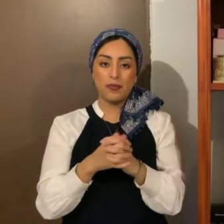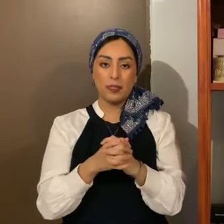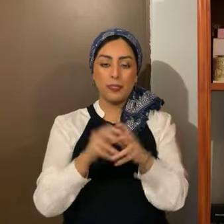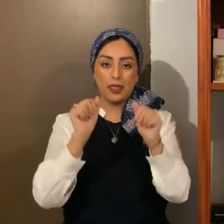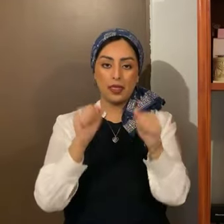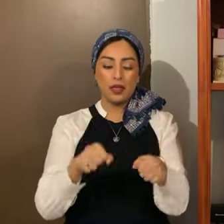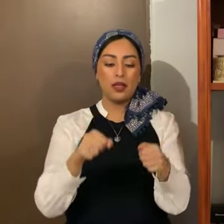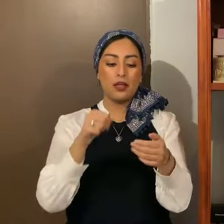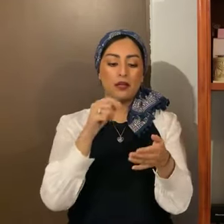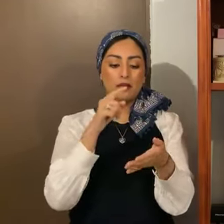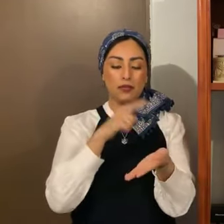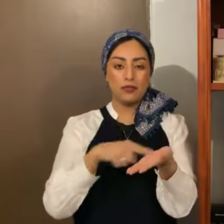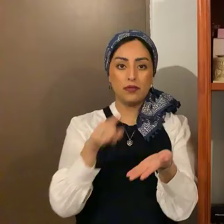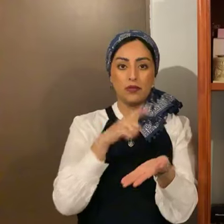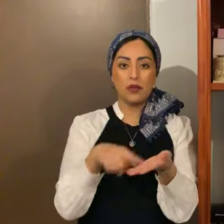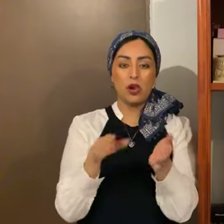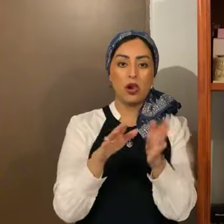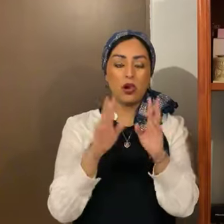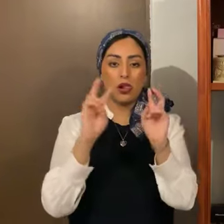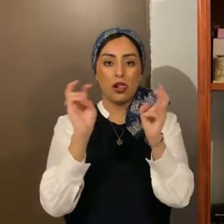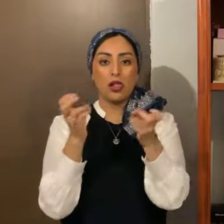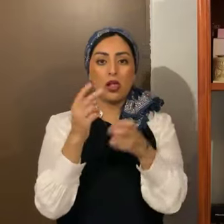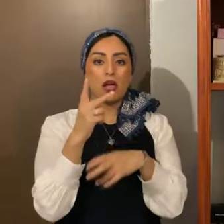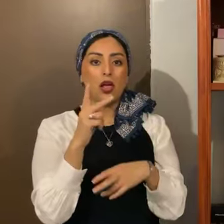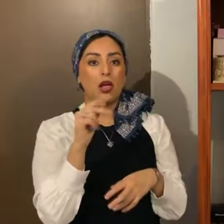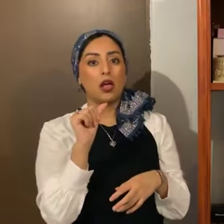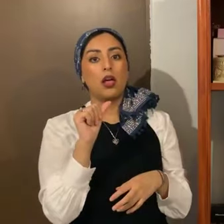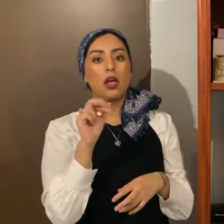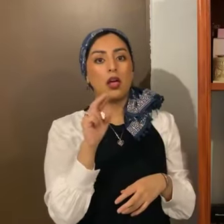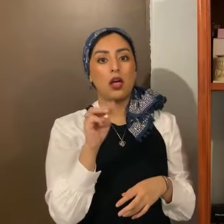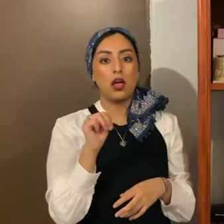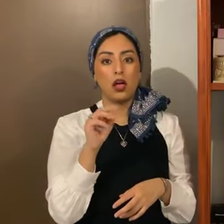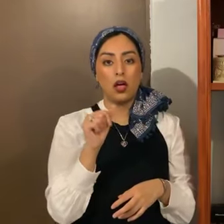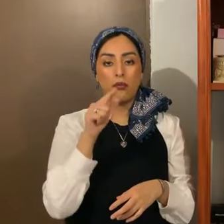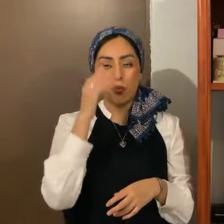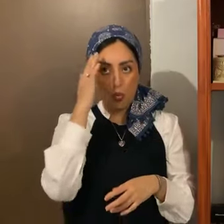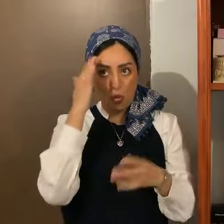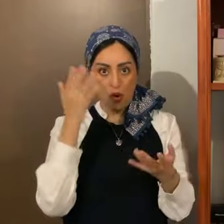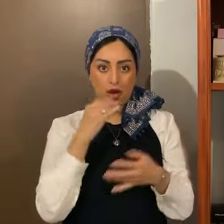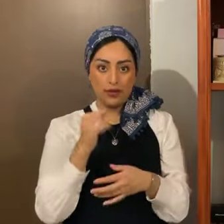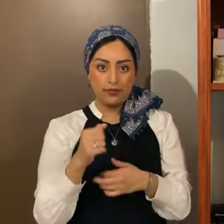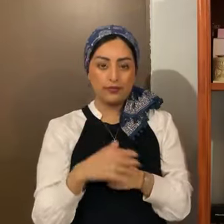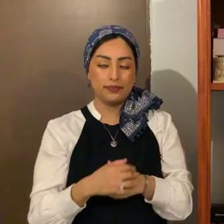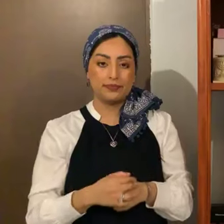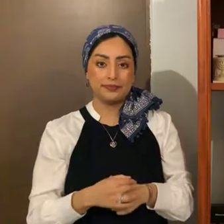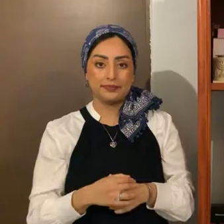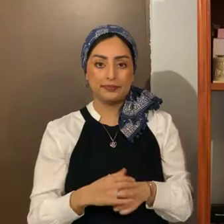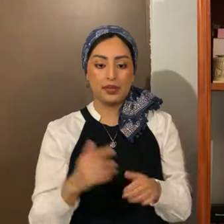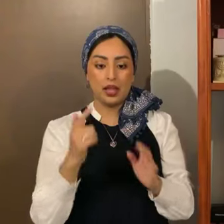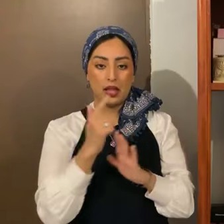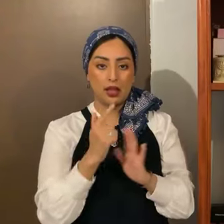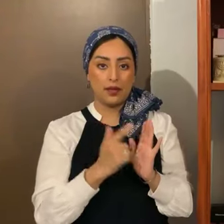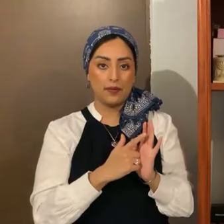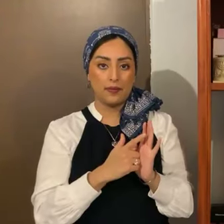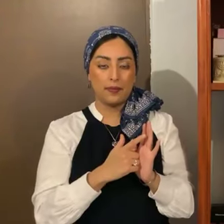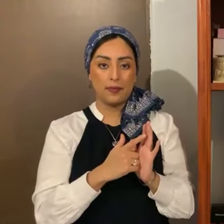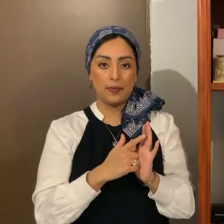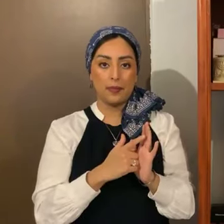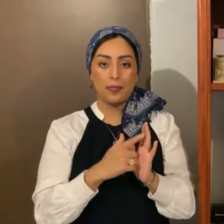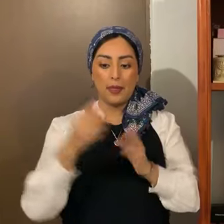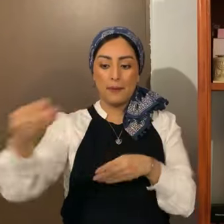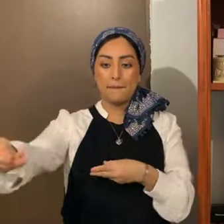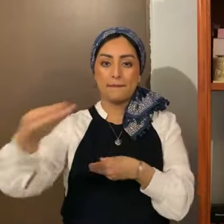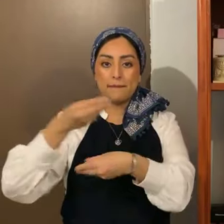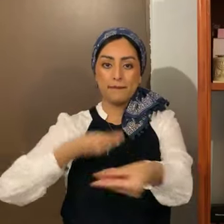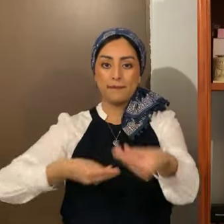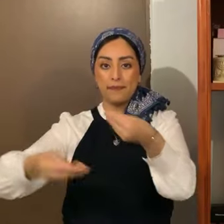puedes buscar el tema karma en este mismo canal para que sepas qué es. Pero no es karma, es ley de la compensación. Y